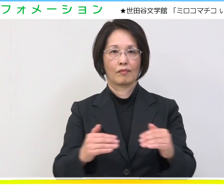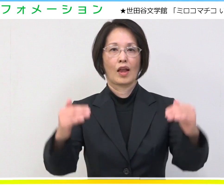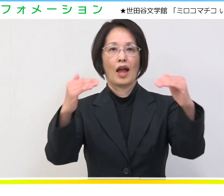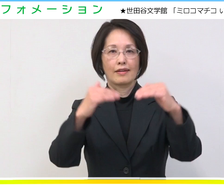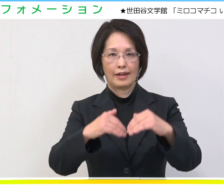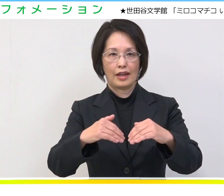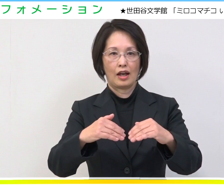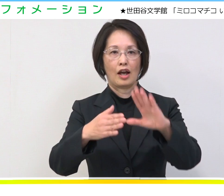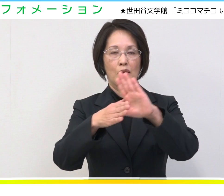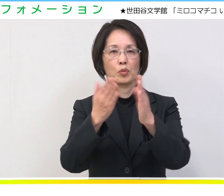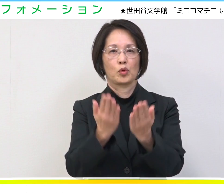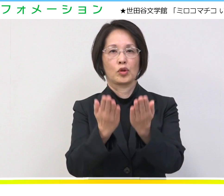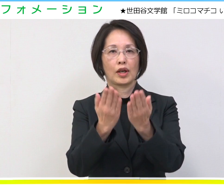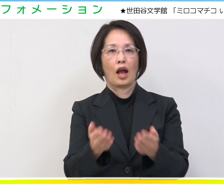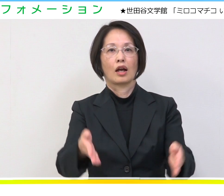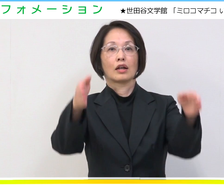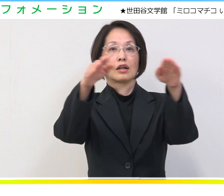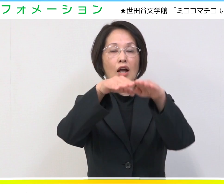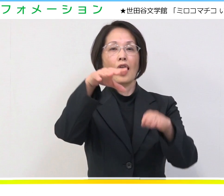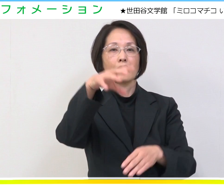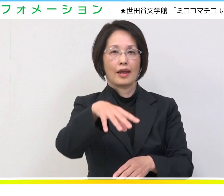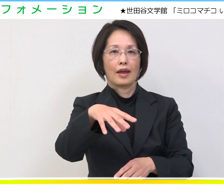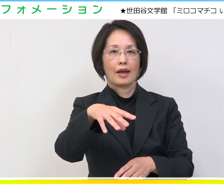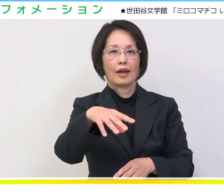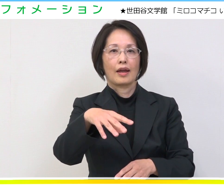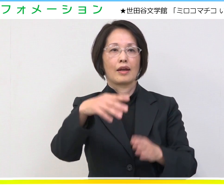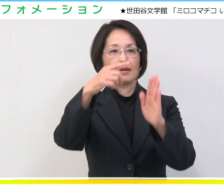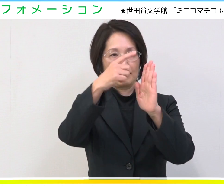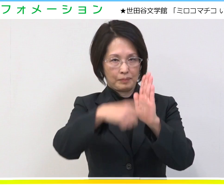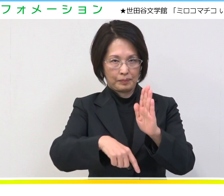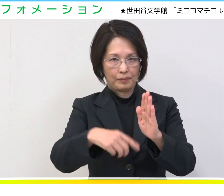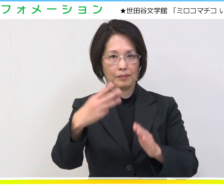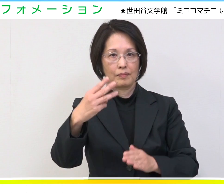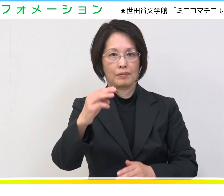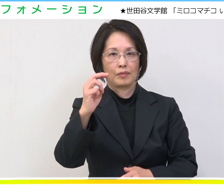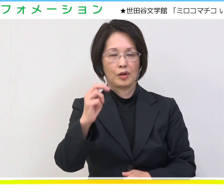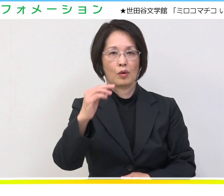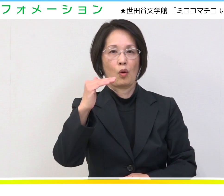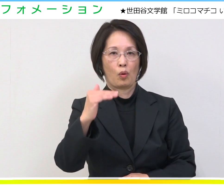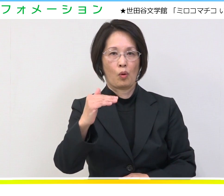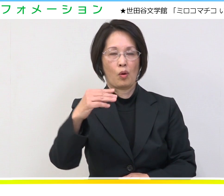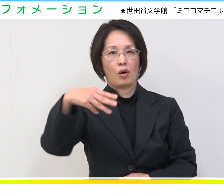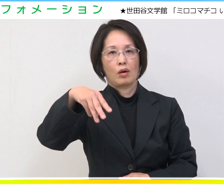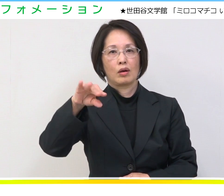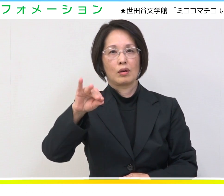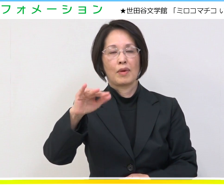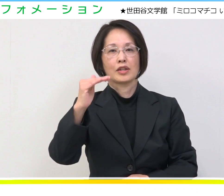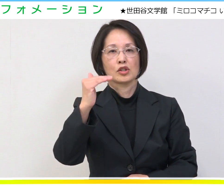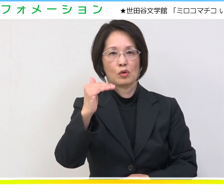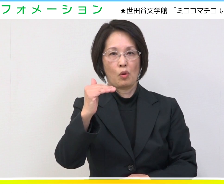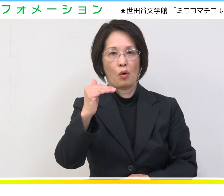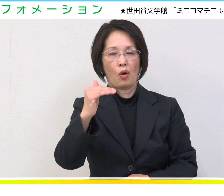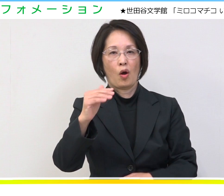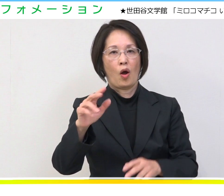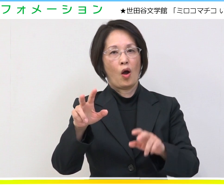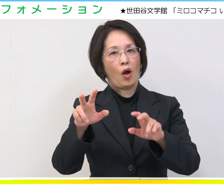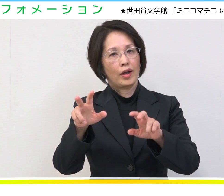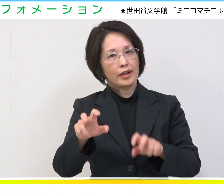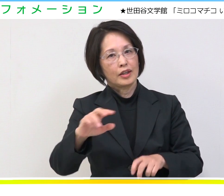世田谷文学館でミロコマチコ生き物たちの音が聞こえるを開催し